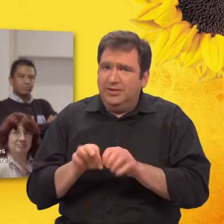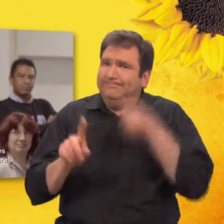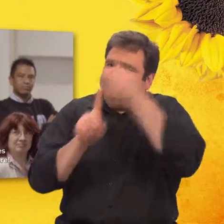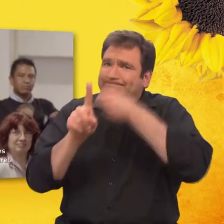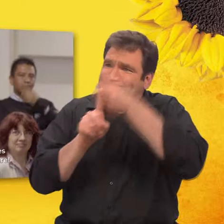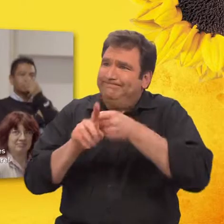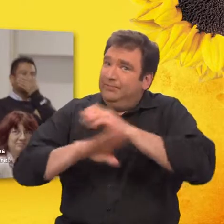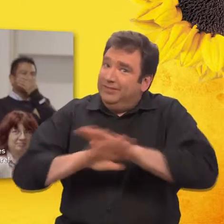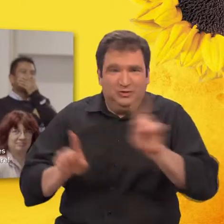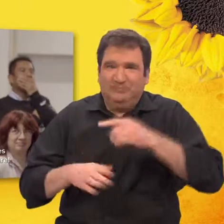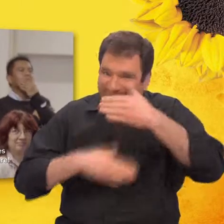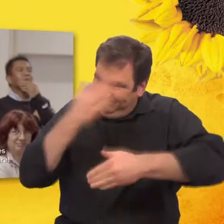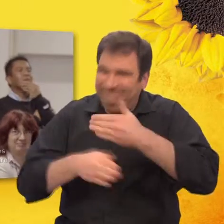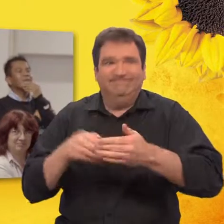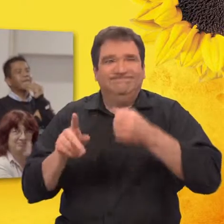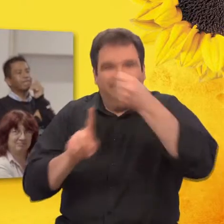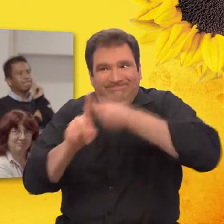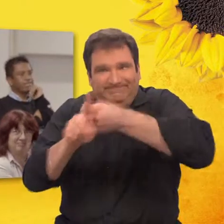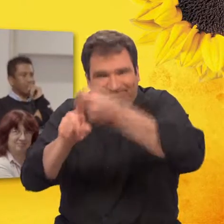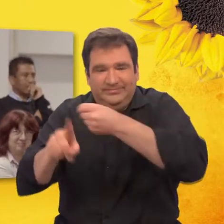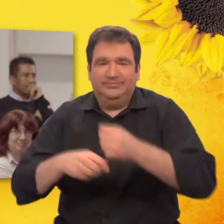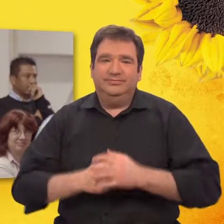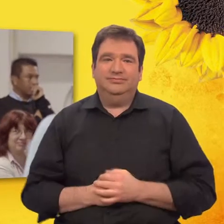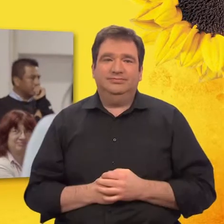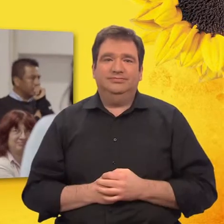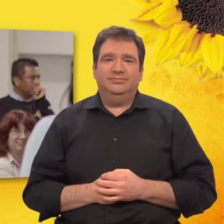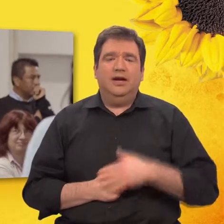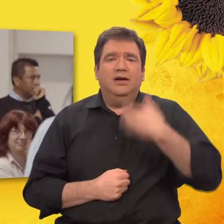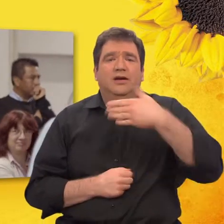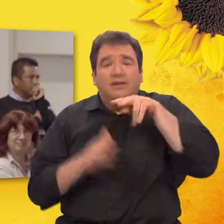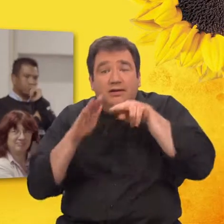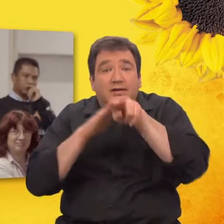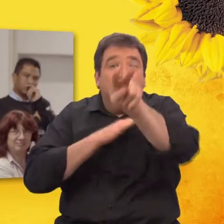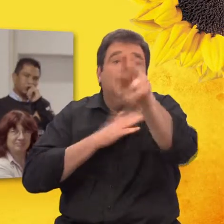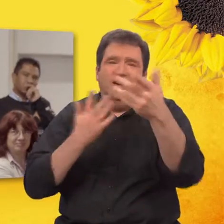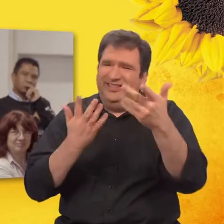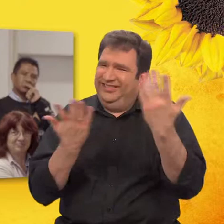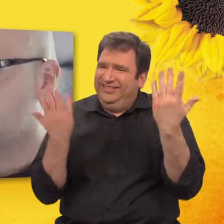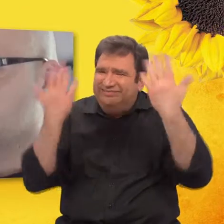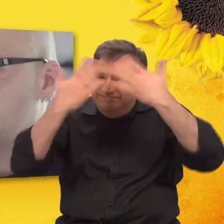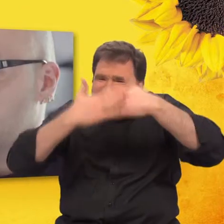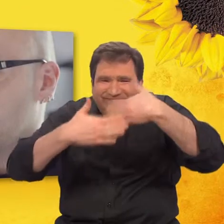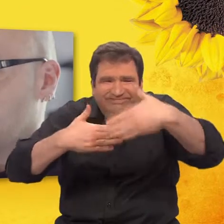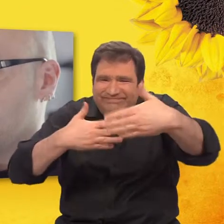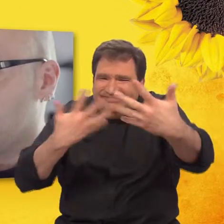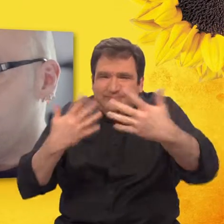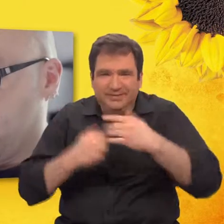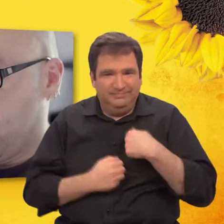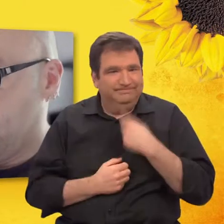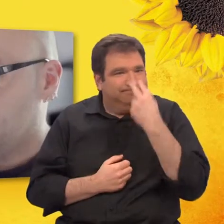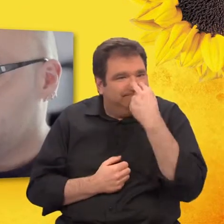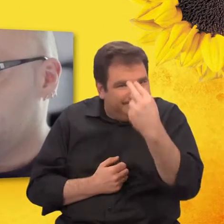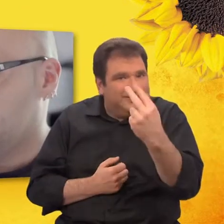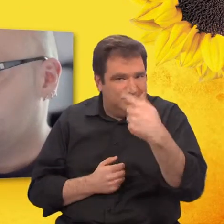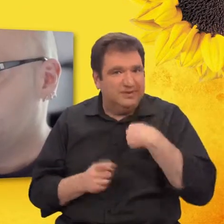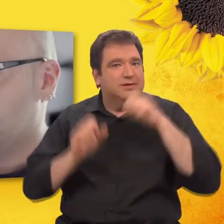termine la lucha, que aquí comience la lucha. Es el futuro, a ver, lo veo negro, ¿no? Lo veo complicado, muy complicado.